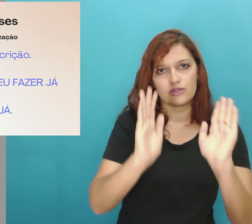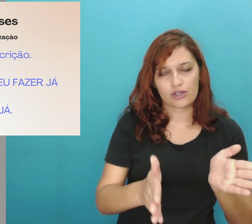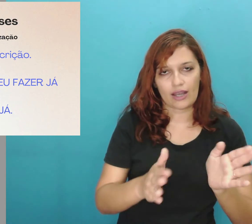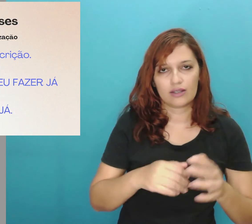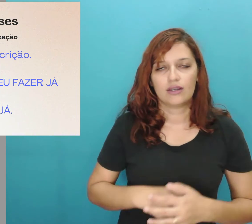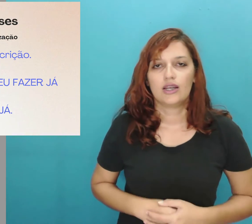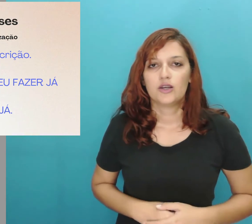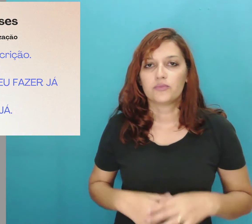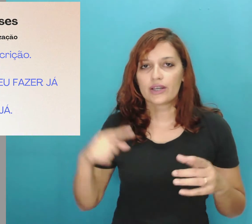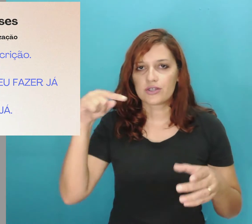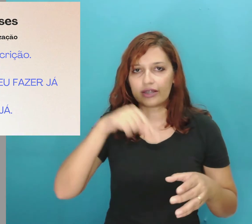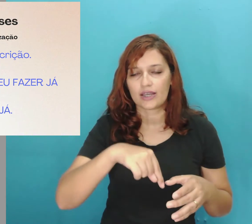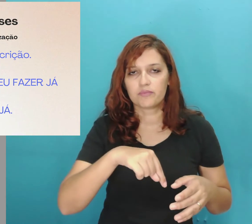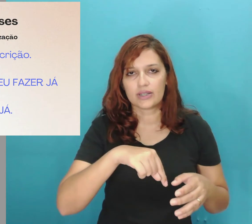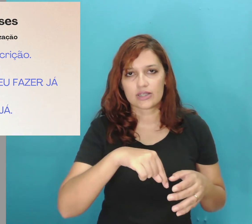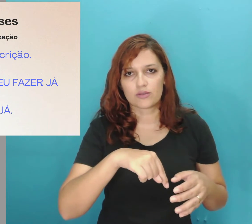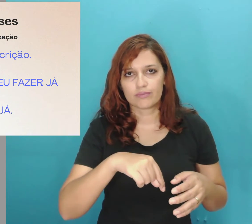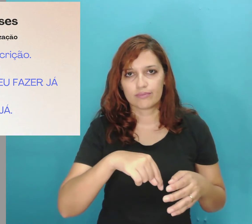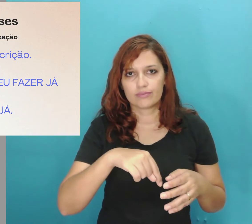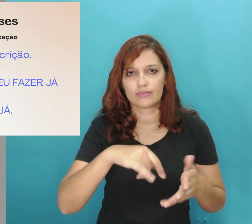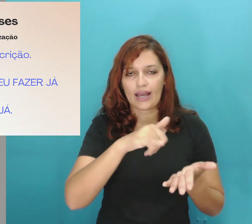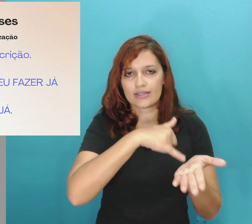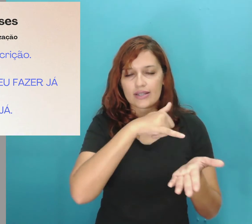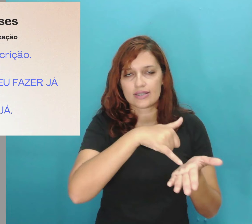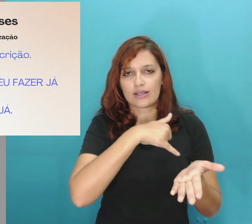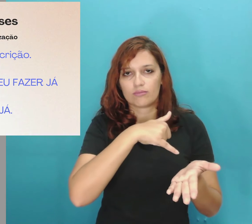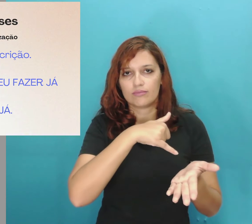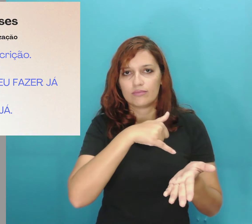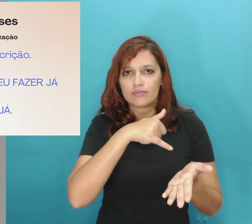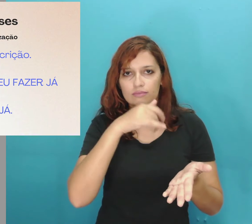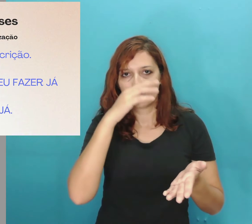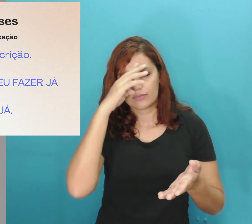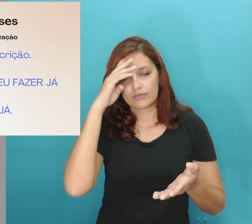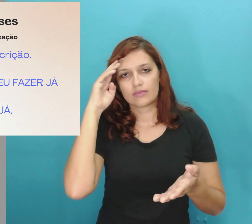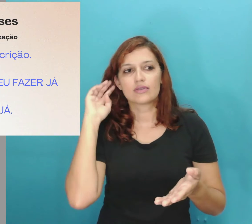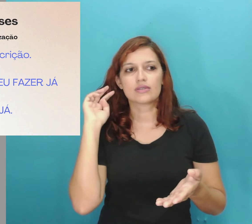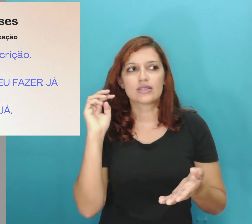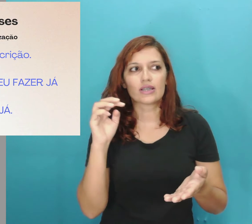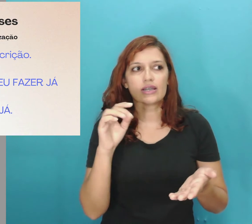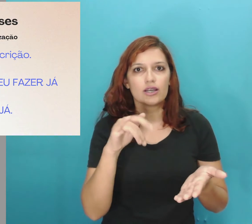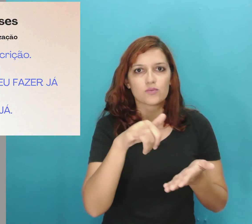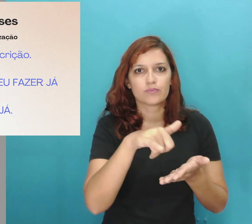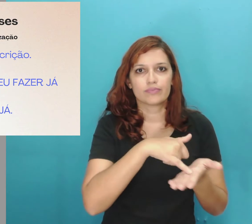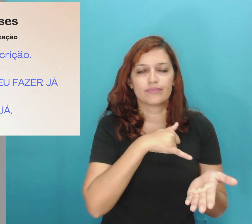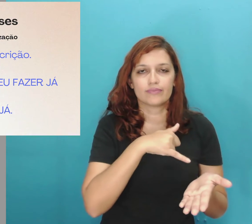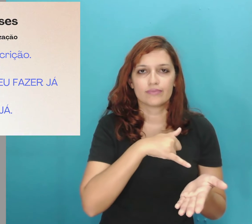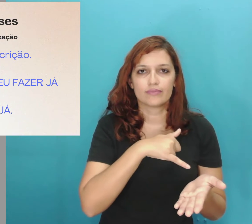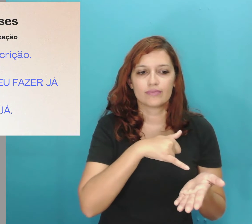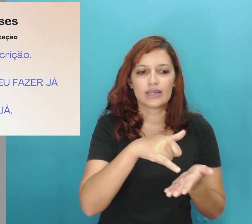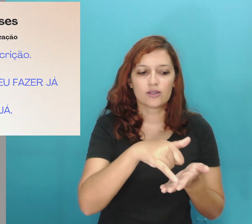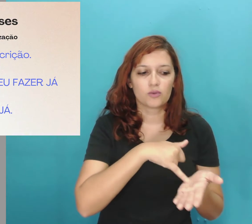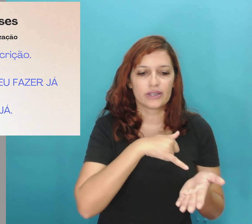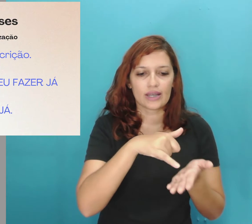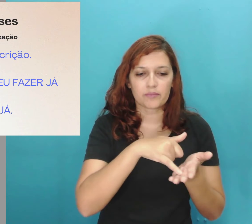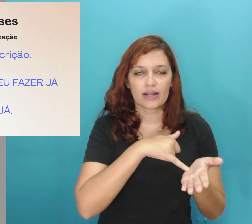já. Porque já está implícito a inscrição. Se eu incluir a